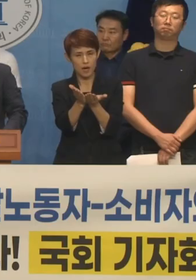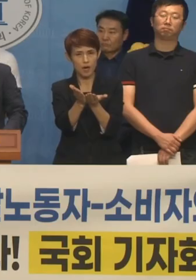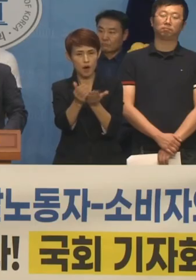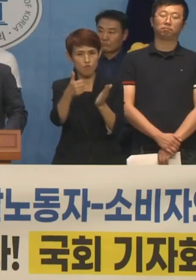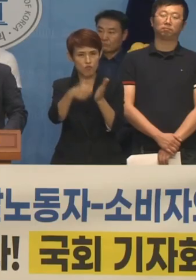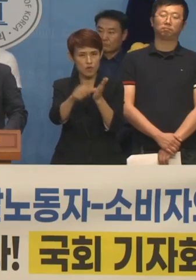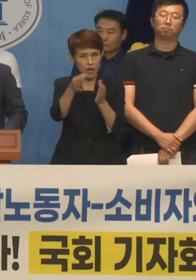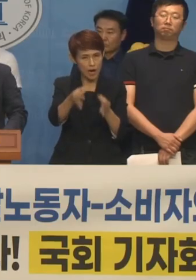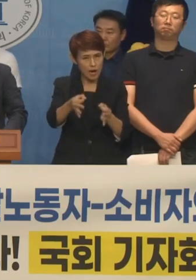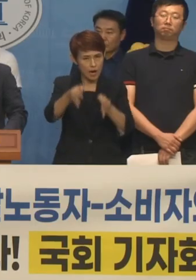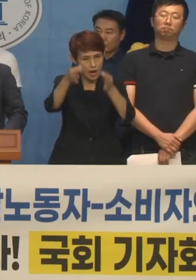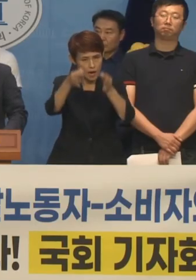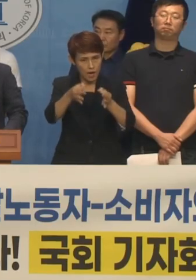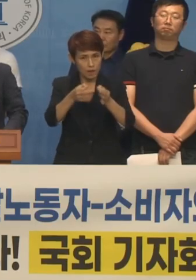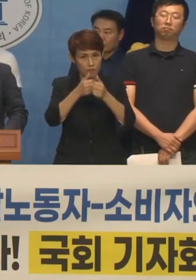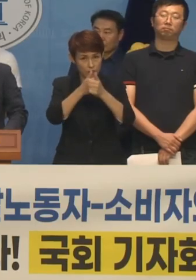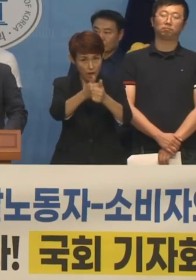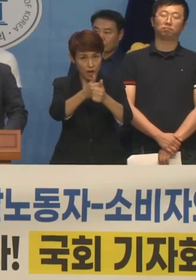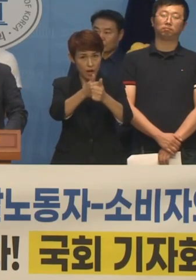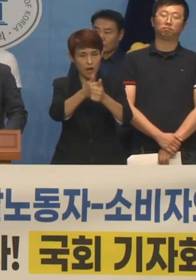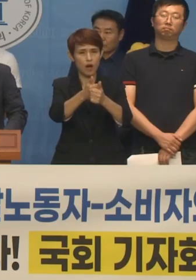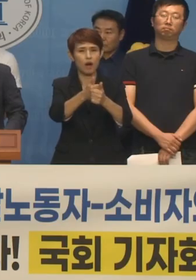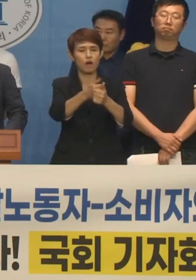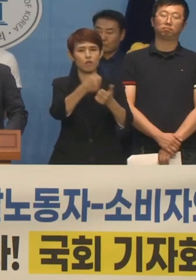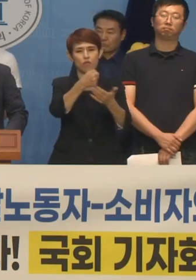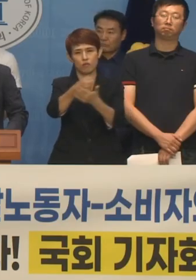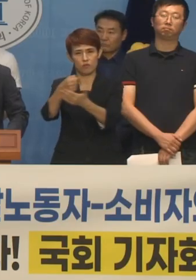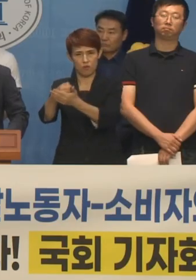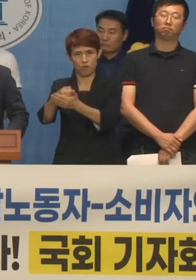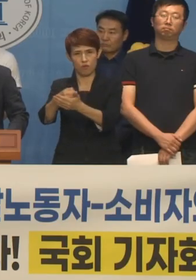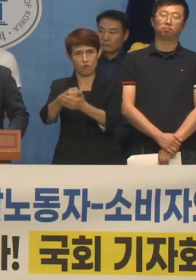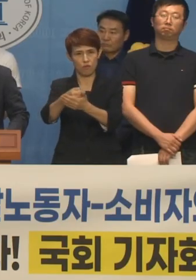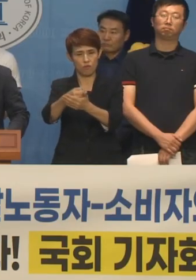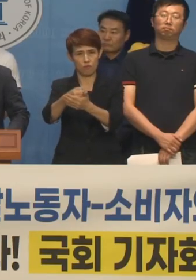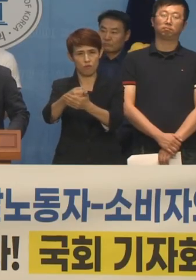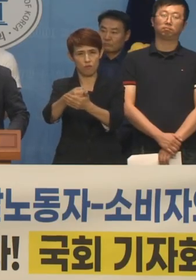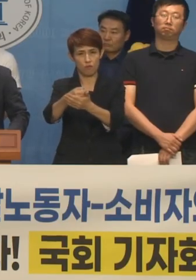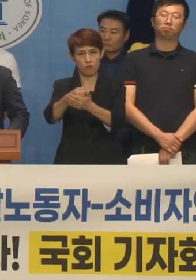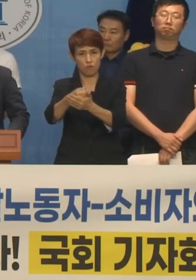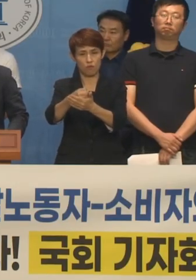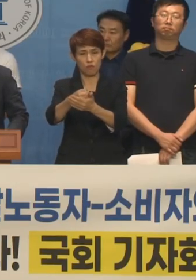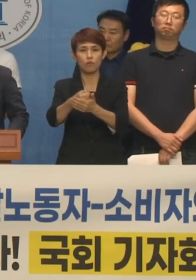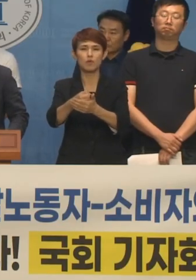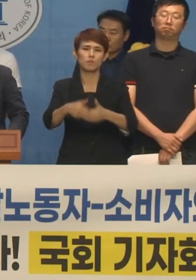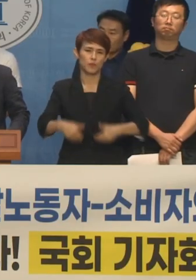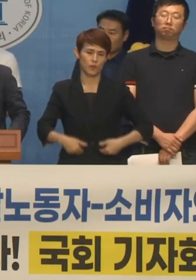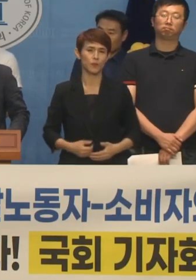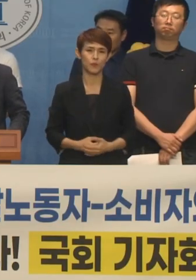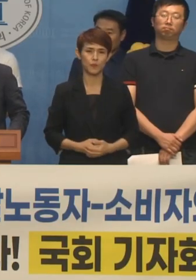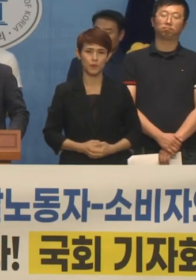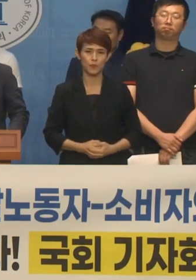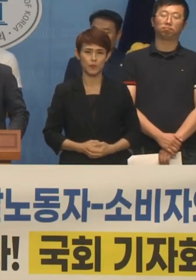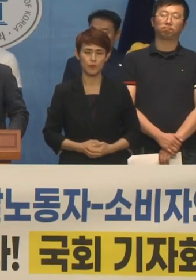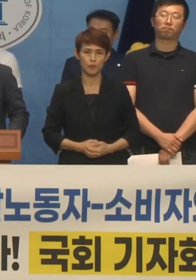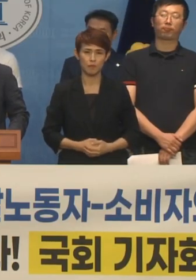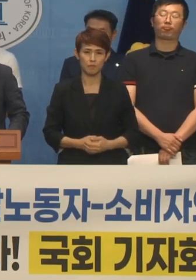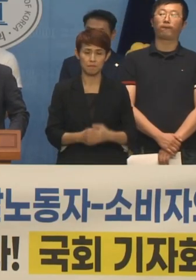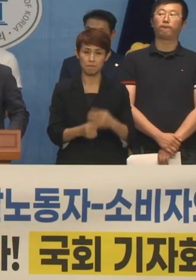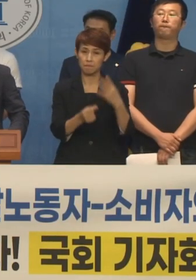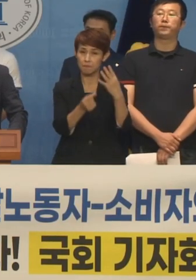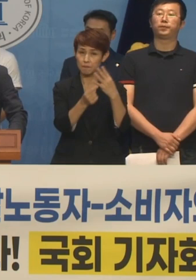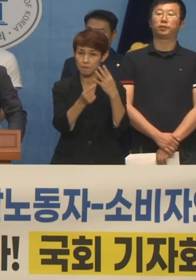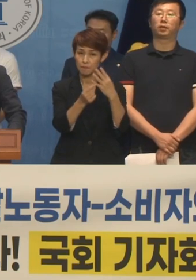물가 상승률 범위 내에서 어느 한쪽에 기울어진 의사결정은 절대 불허합니다.